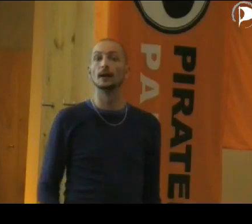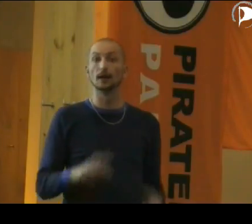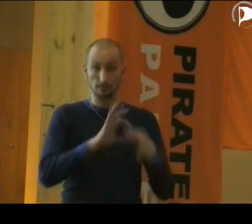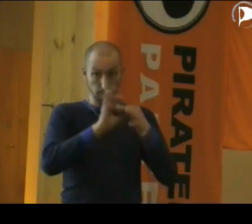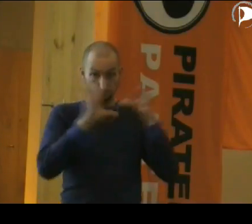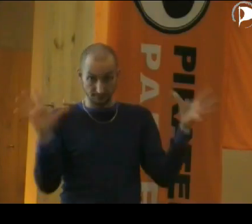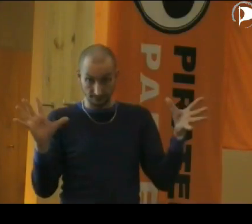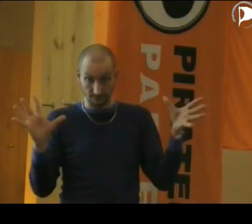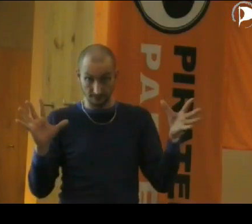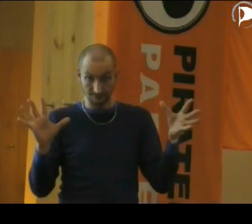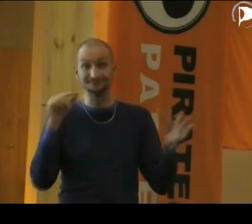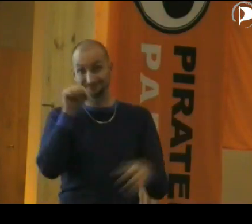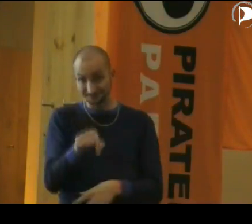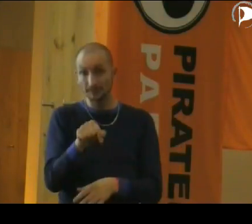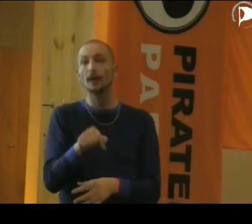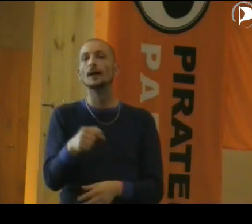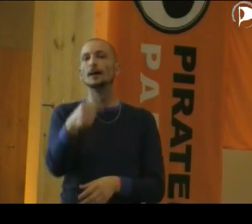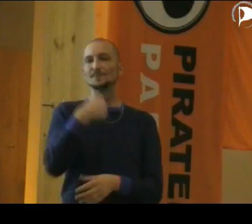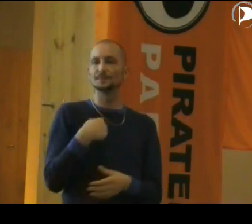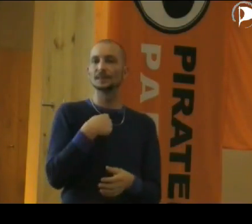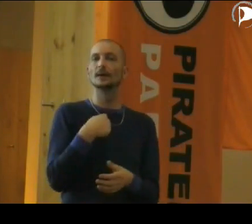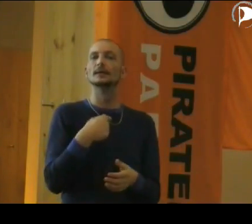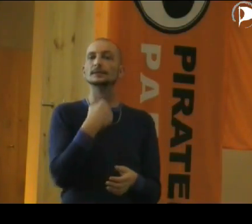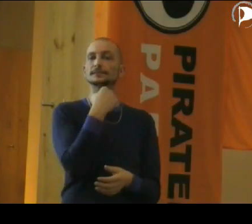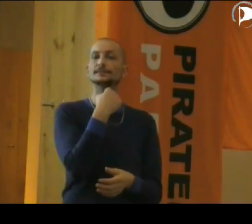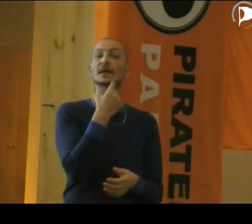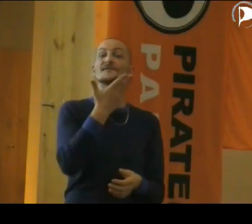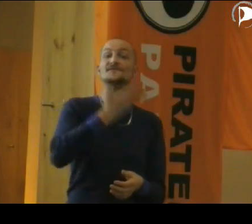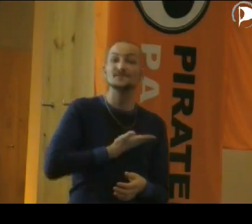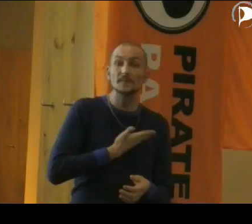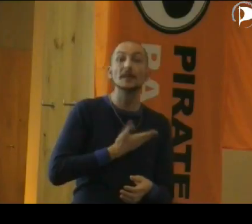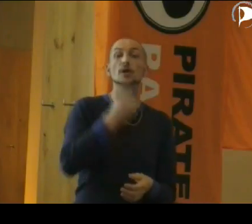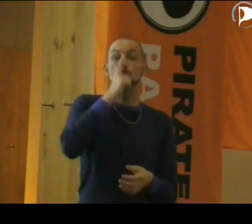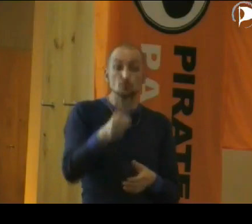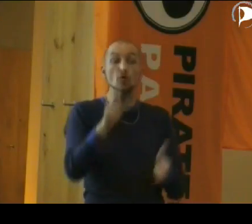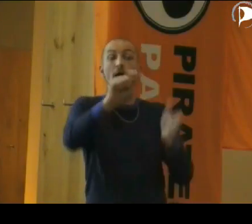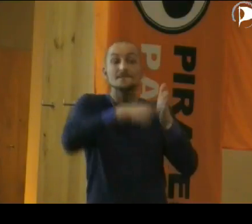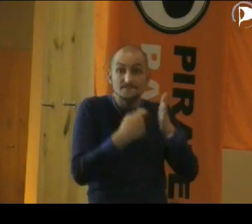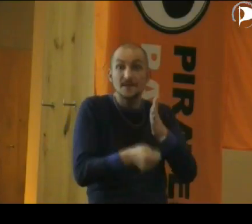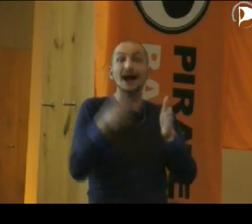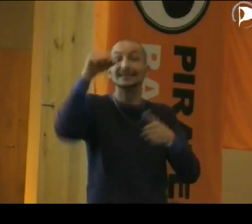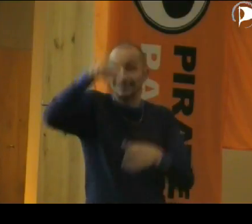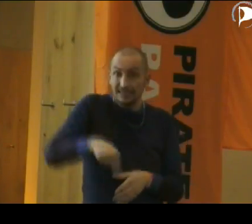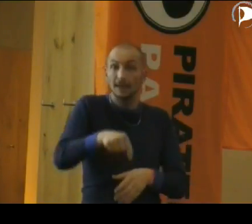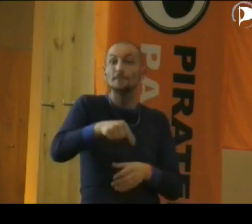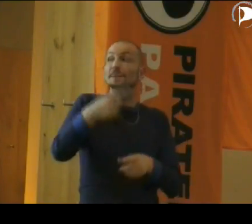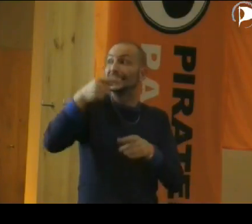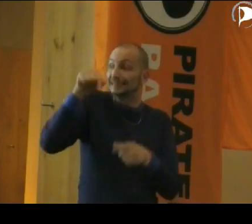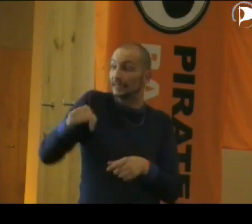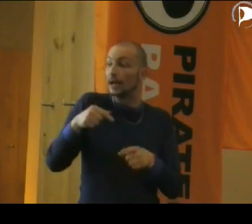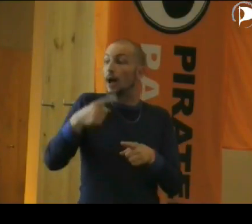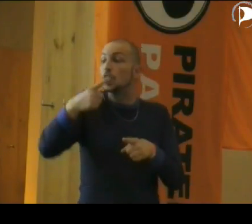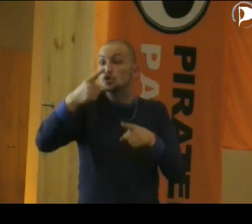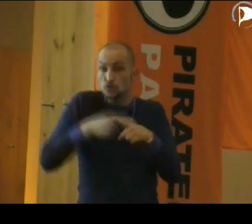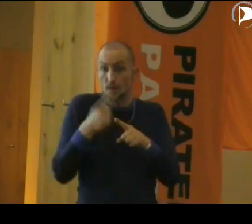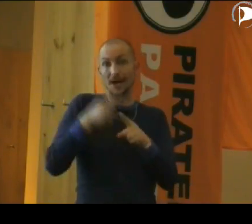dadurch durchaus möglich darauf hinweisen dass die auswahl von hiram nicht und wo man eine gültige